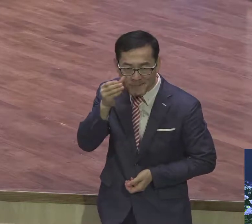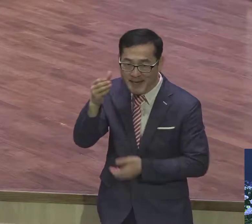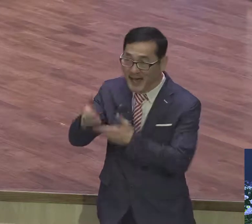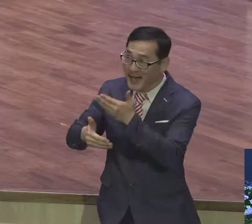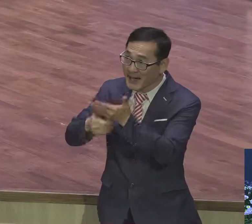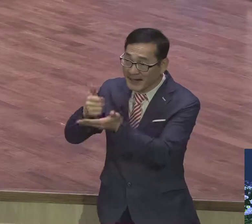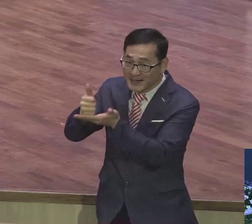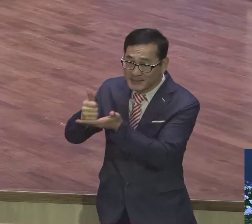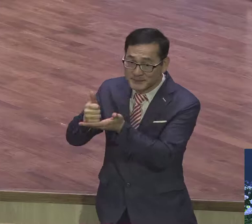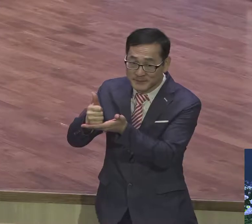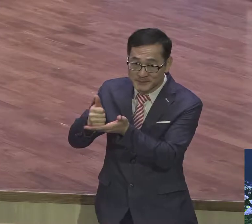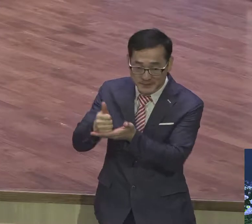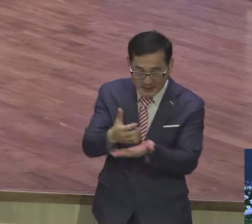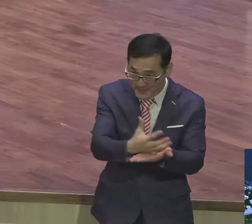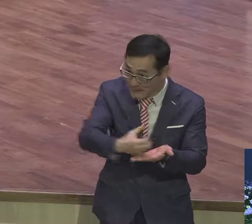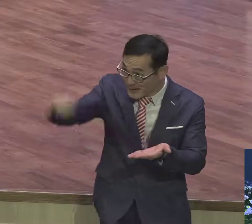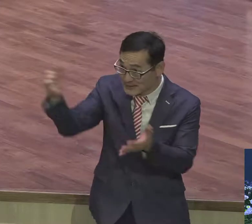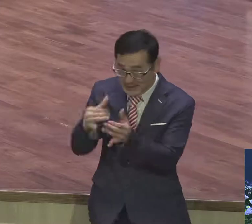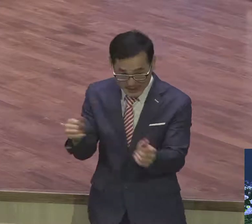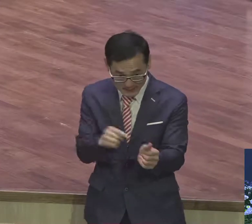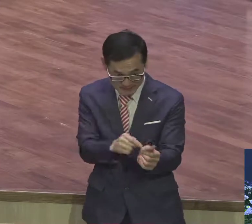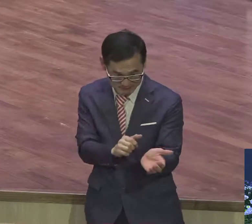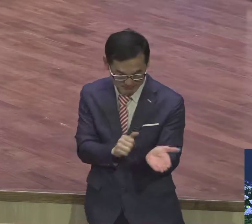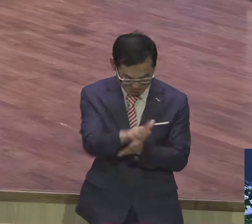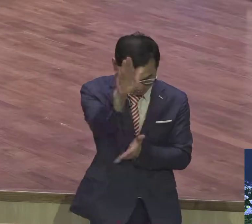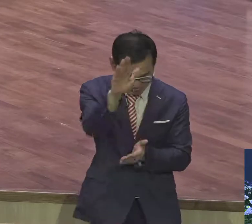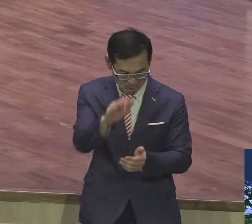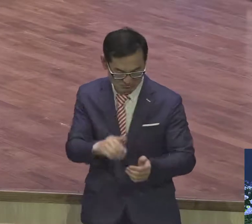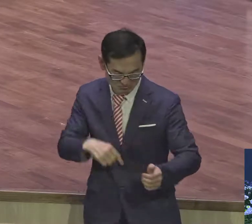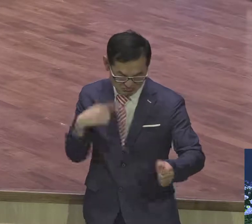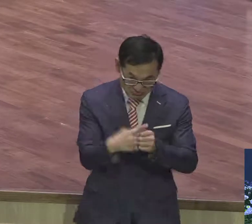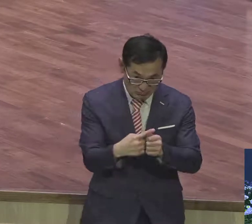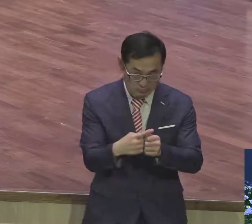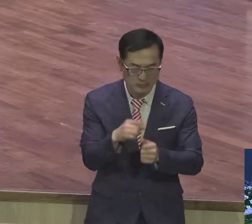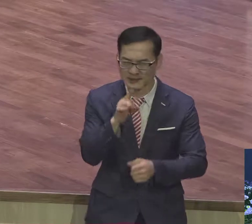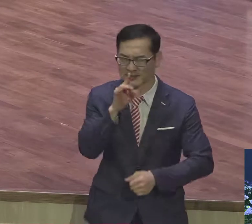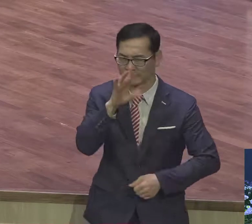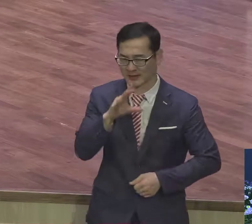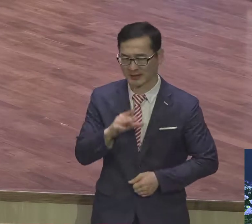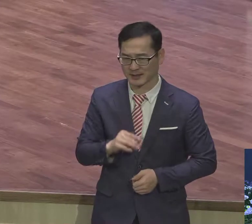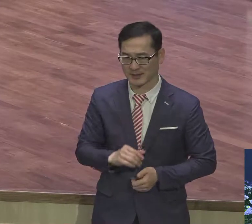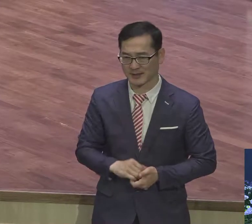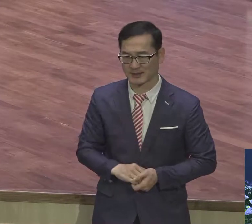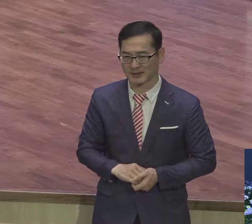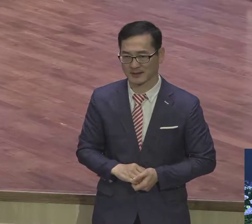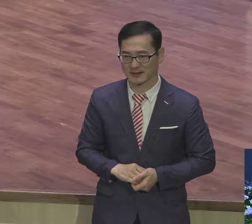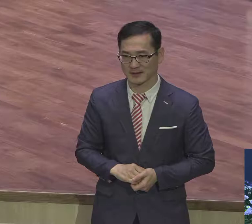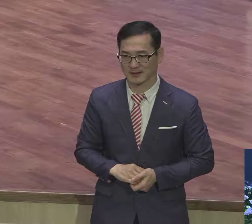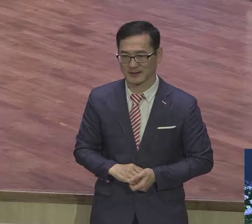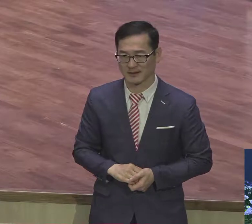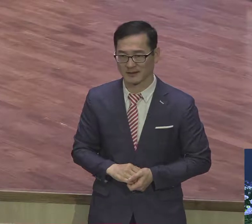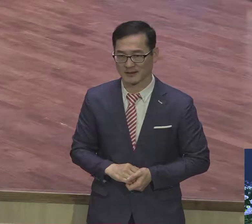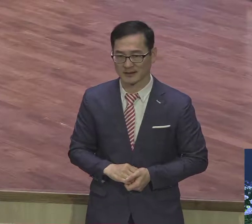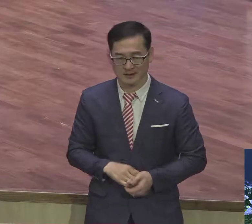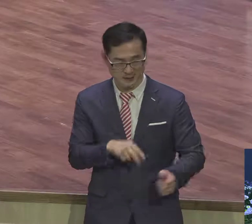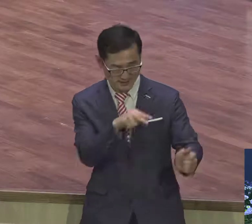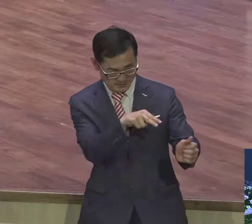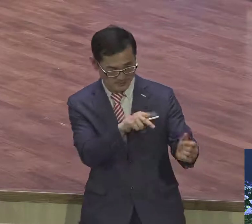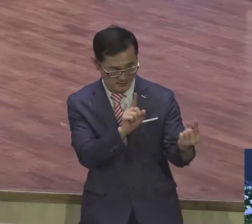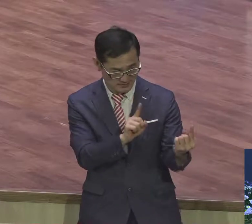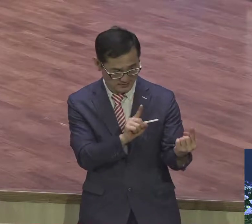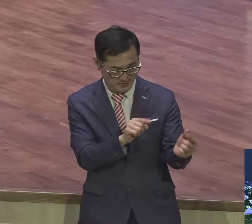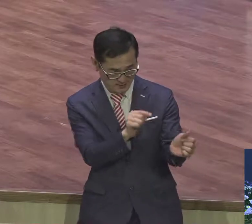사람을 물리치겠는가 참으로 다른 사람들에 대한 우리의 태도를 결정하는 최고의